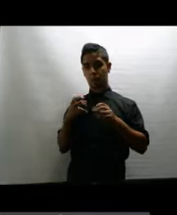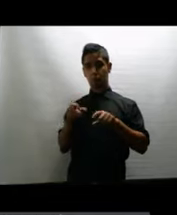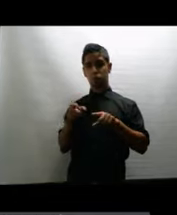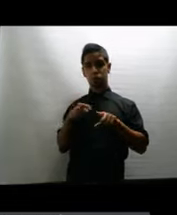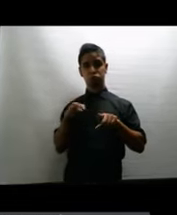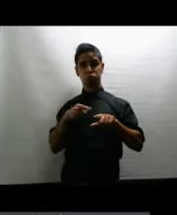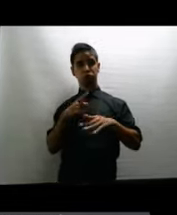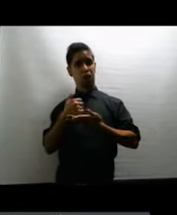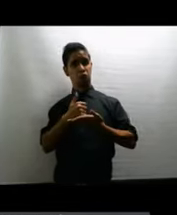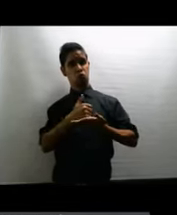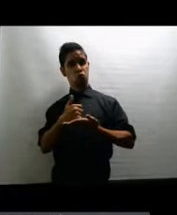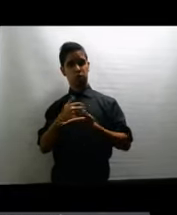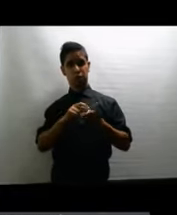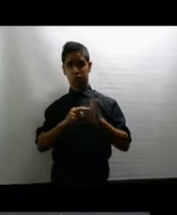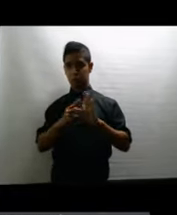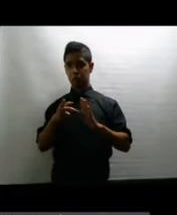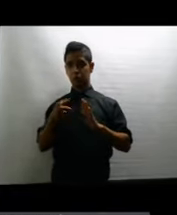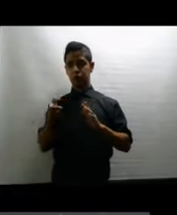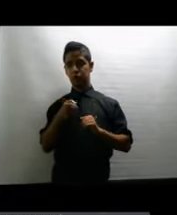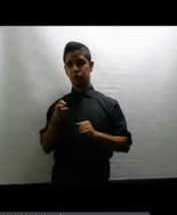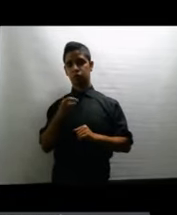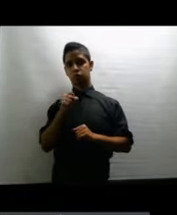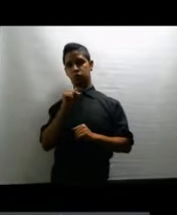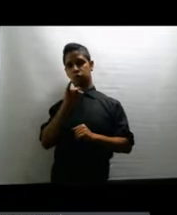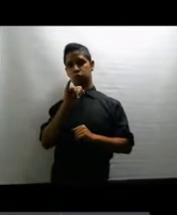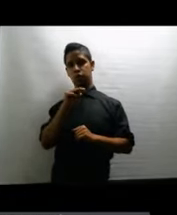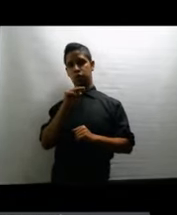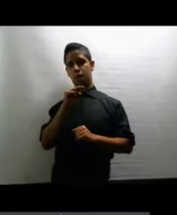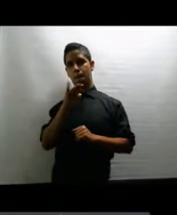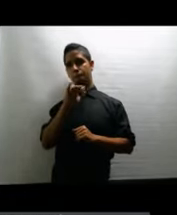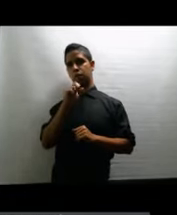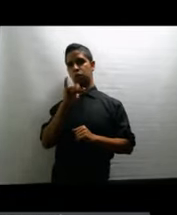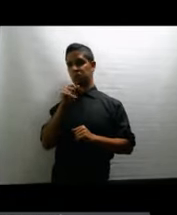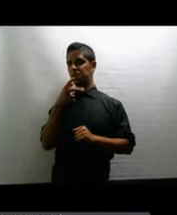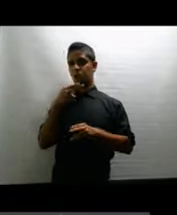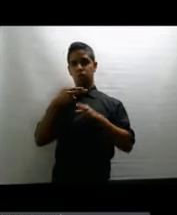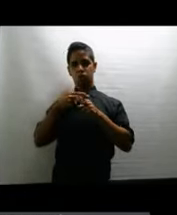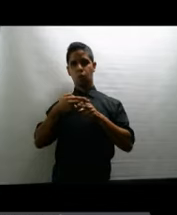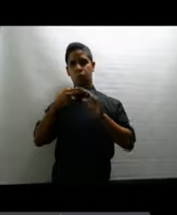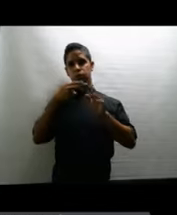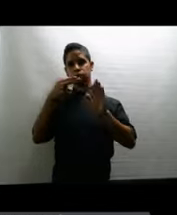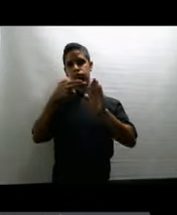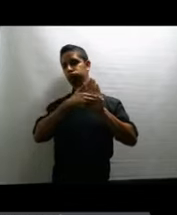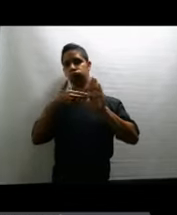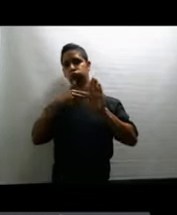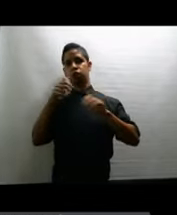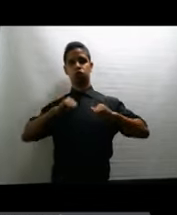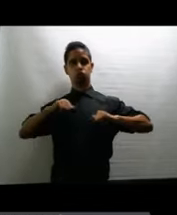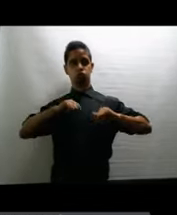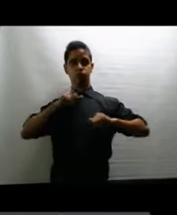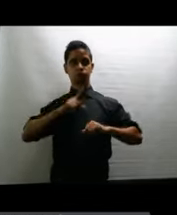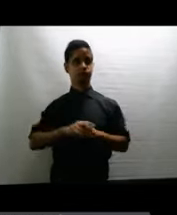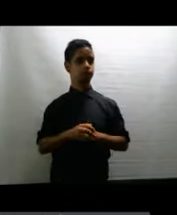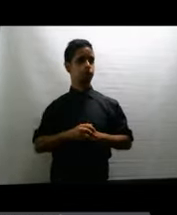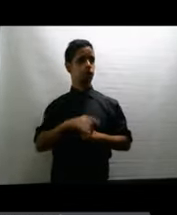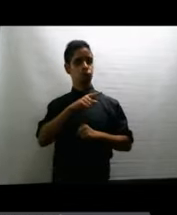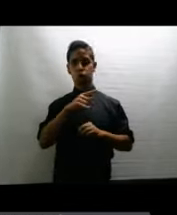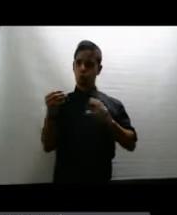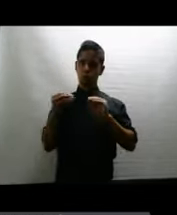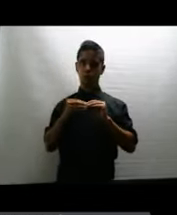Entonces, pues, ese es el título del show que tenemos. Exacto, el, pues, porque estamos la semana que viene. Físico